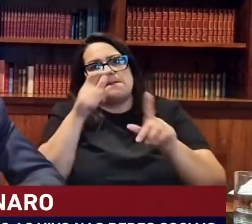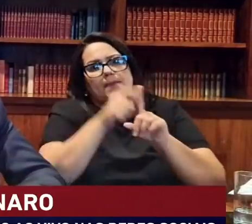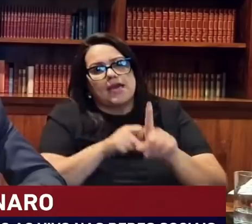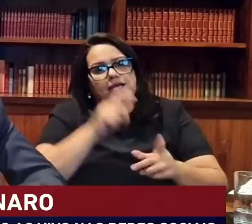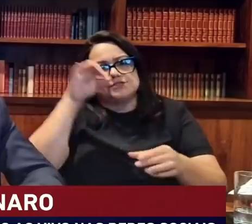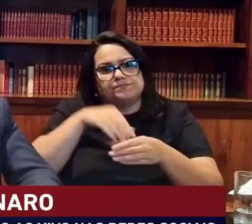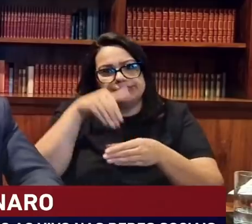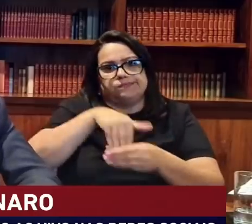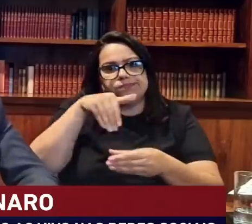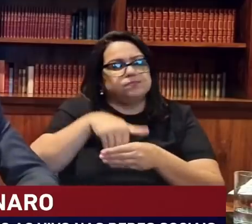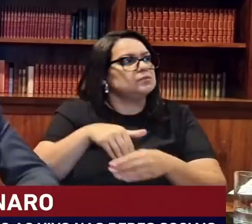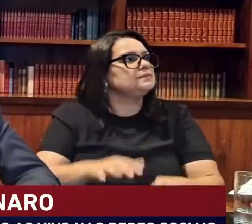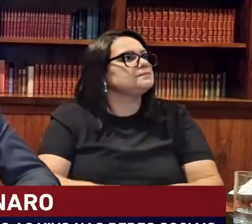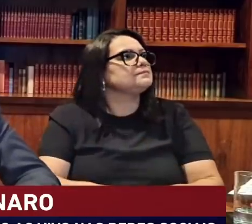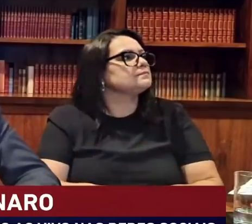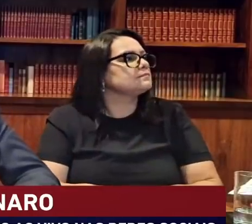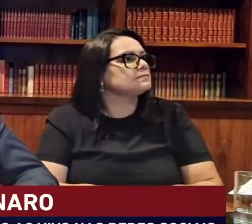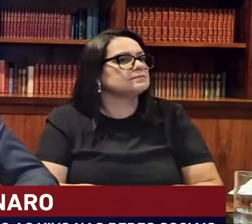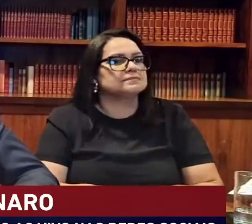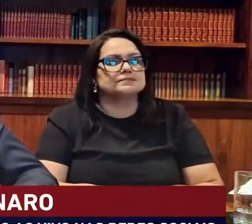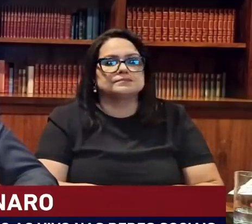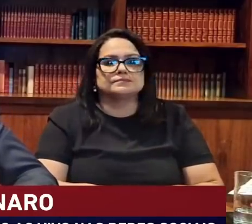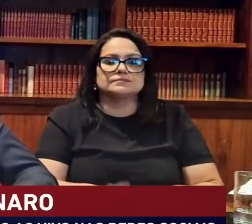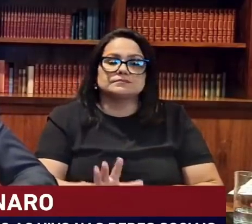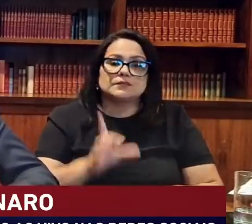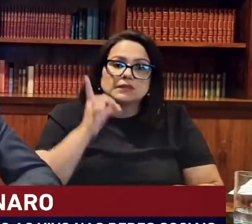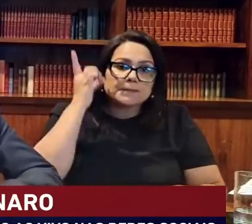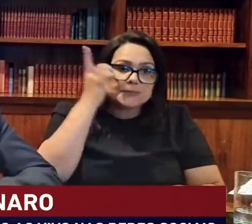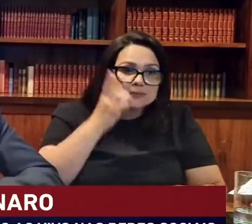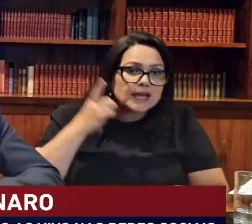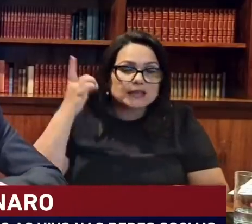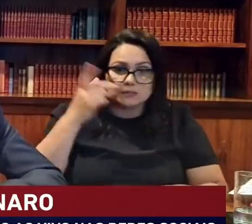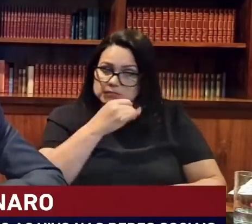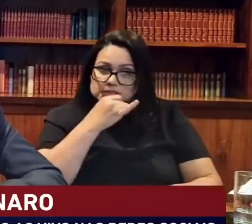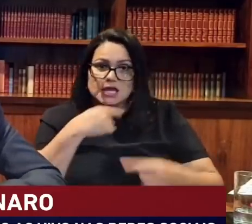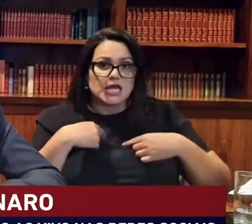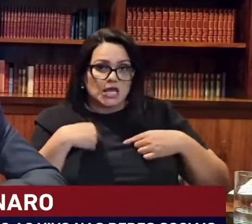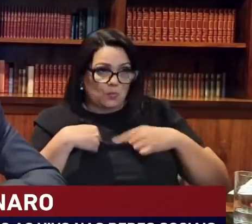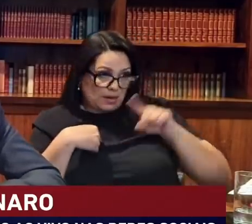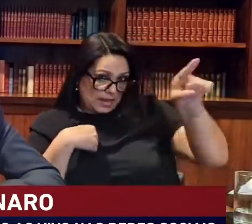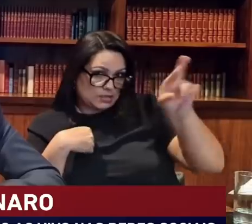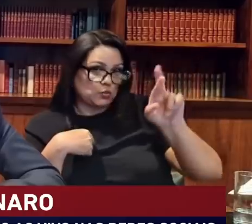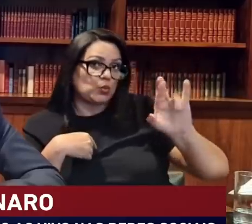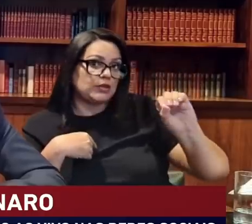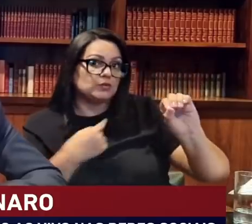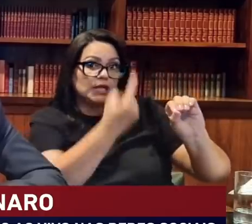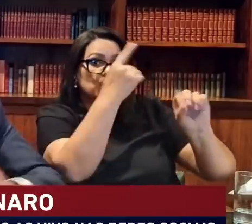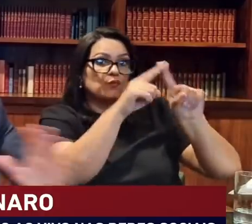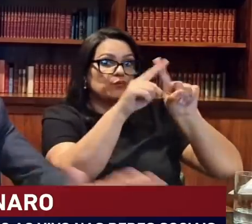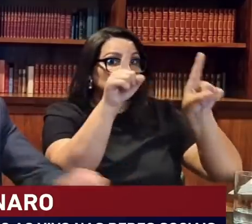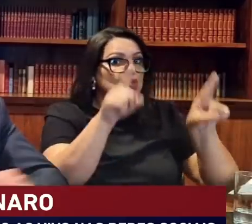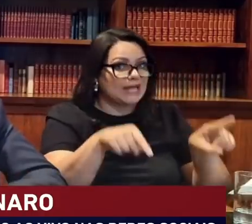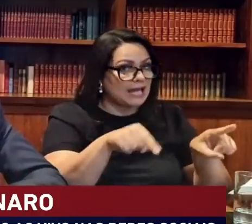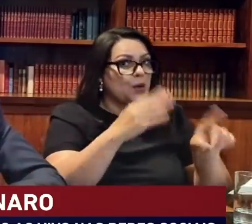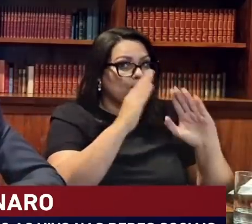voltar, né? E o parlamentar, ele não pode, eu não posso. O Rio tem, por exemplo, um funcionário em São Paulo. No